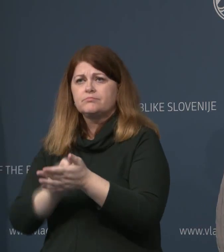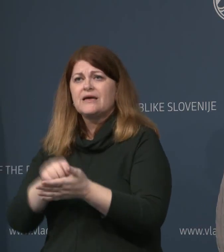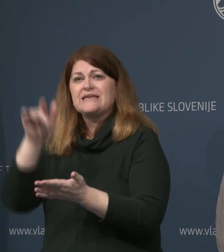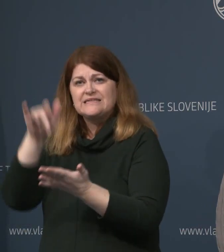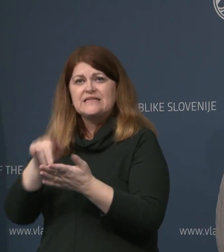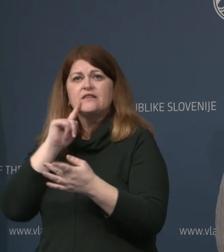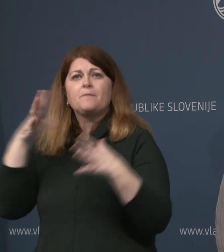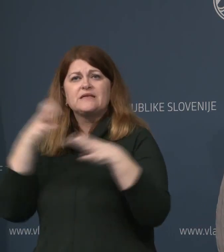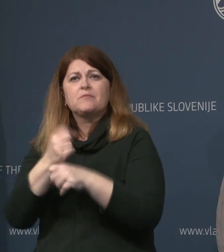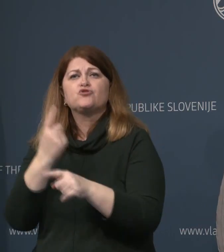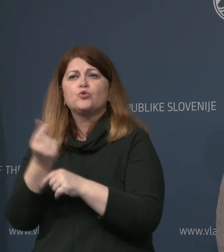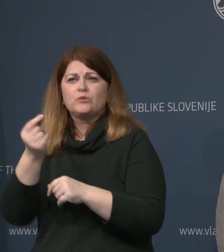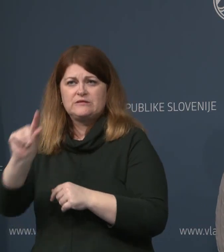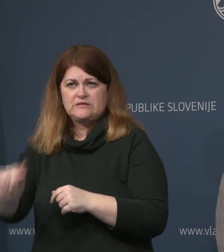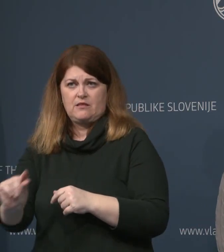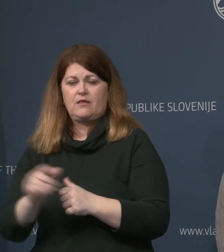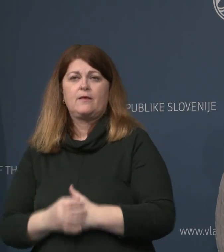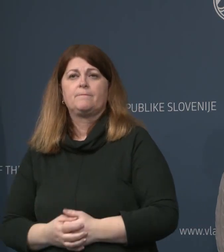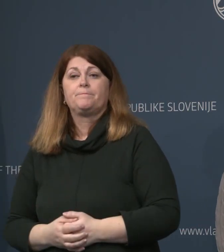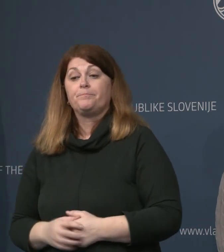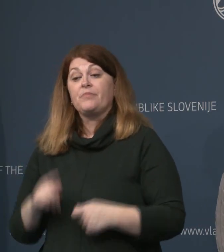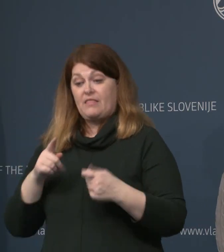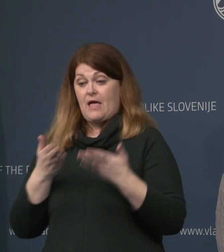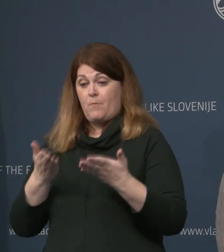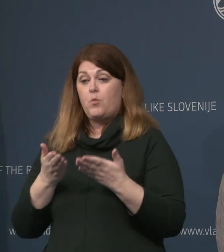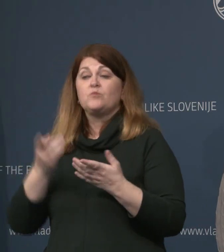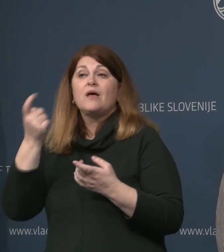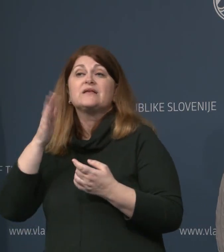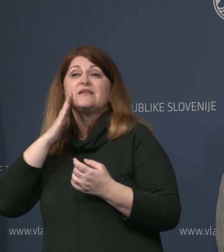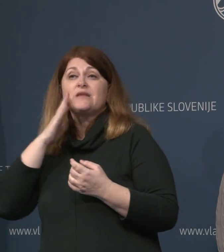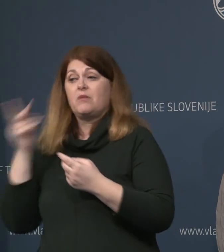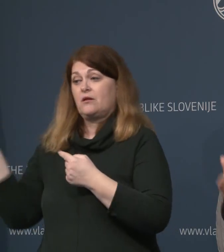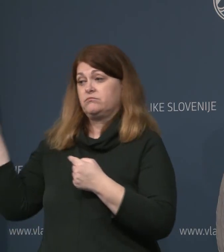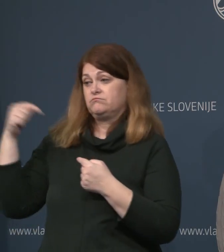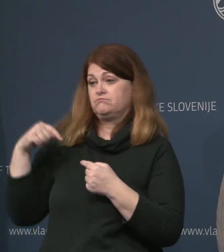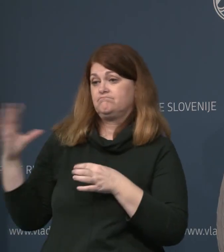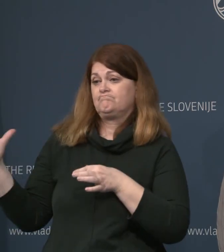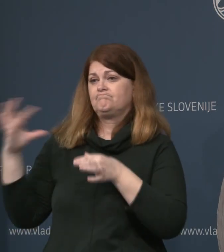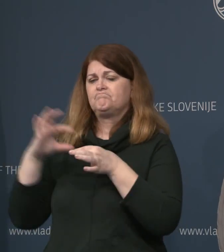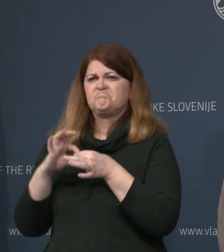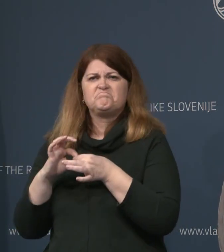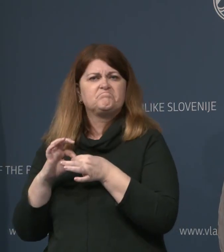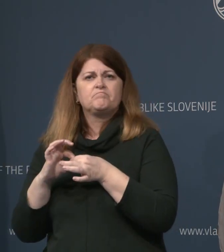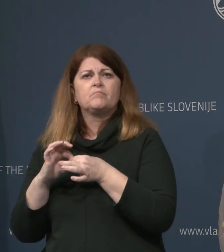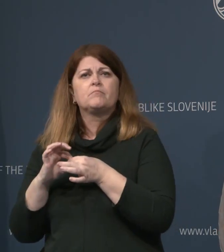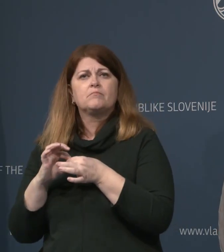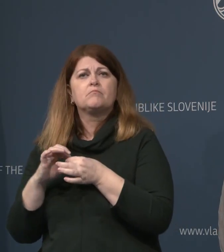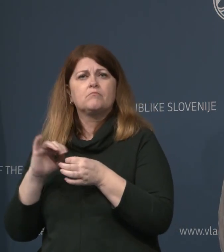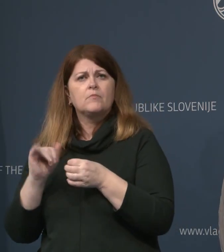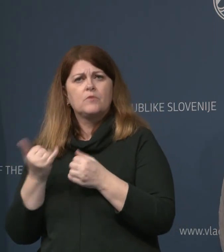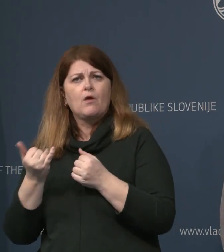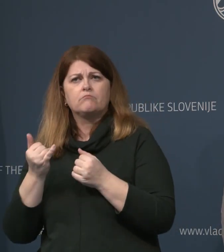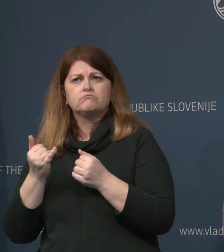da bi zmanjšali tudi cene. No, ta ponudba, ki sem že omenil, nekje iz Amerike, konkretno ne vem, ne poznam, je kar, bom